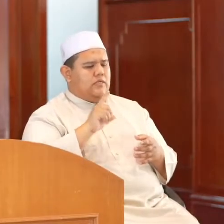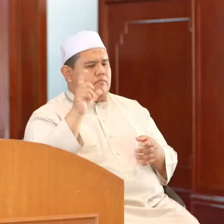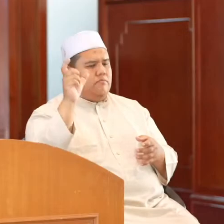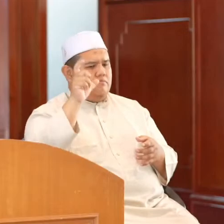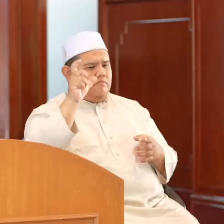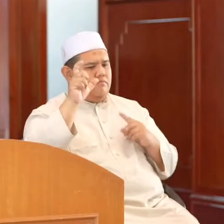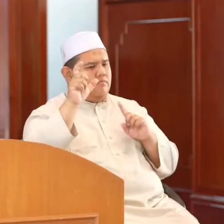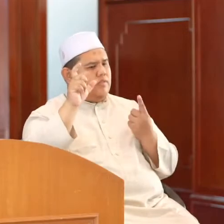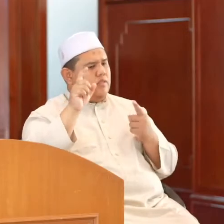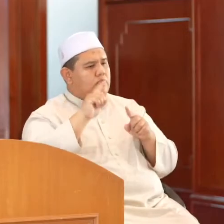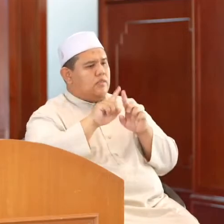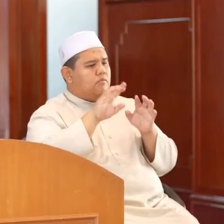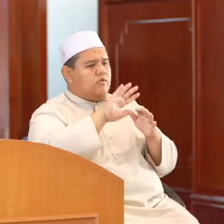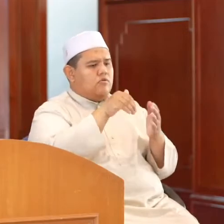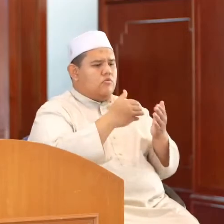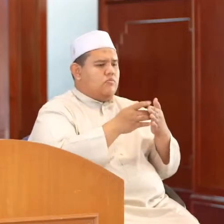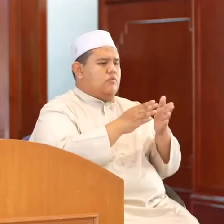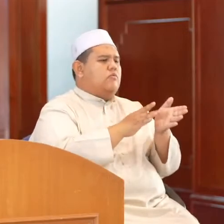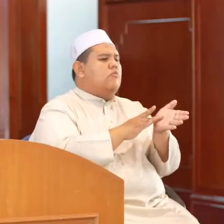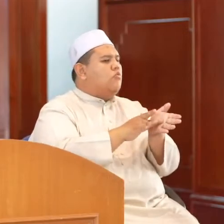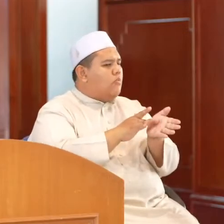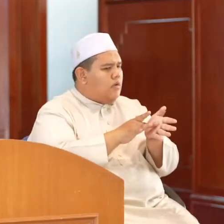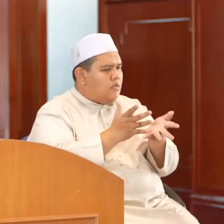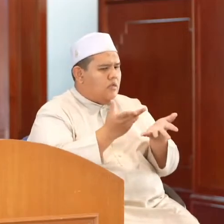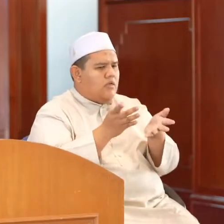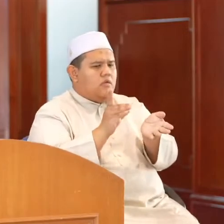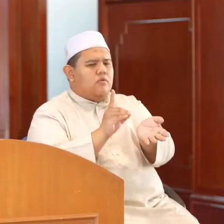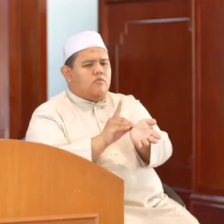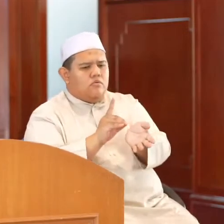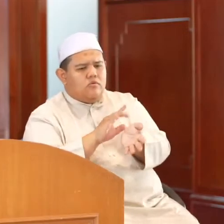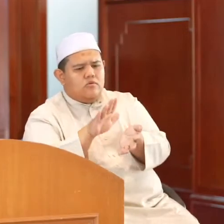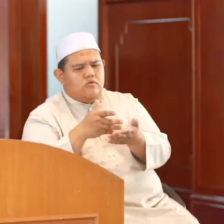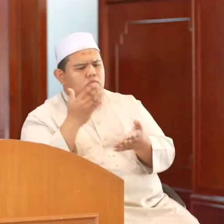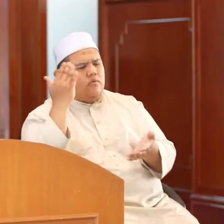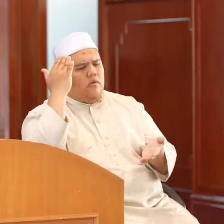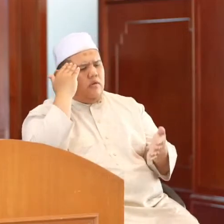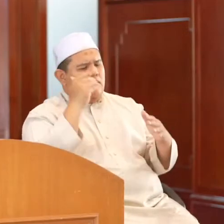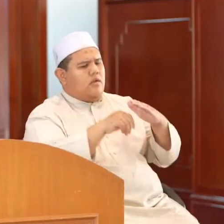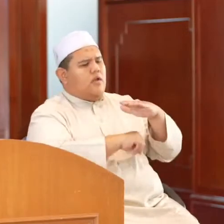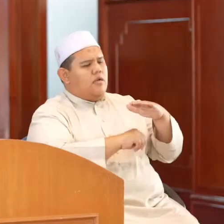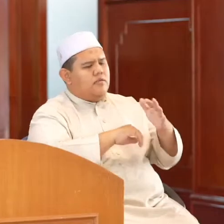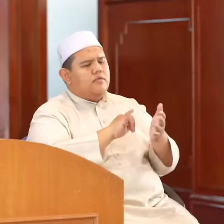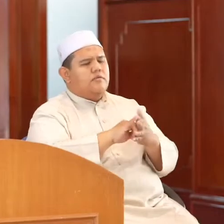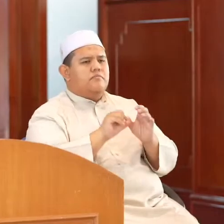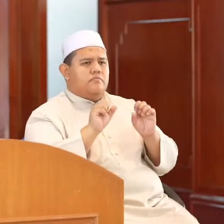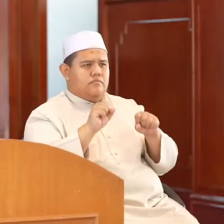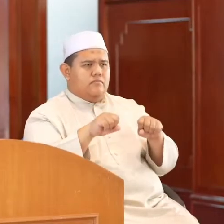segi kedoktoran, medik dan seumpamanya, ada asasnya.